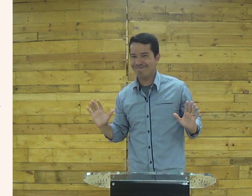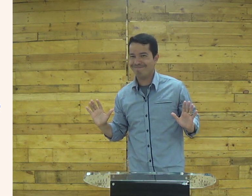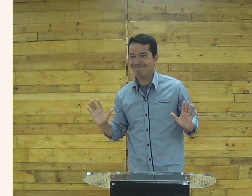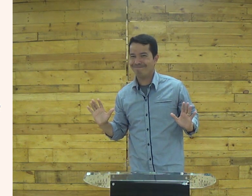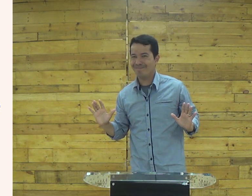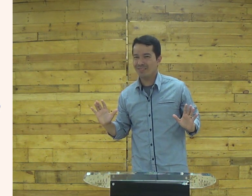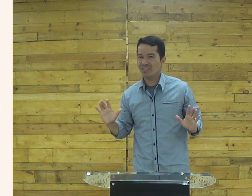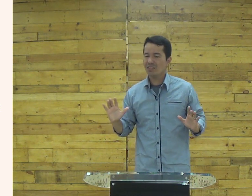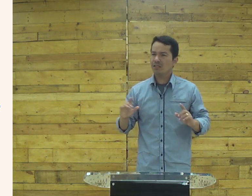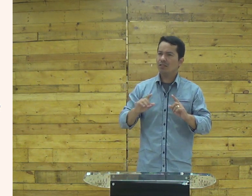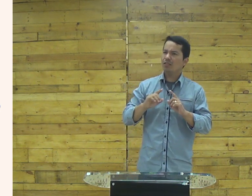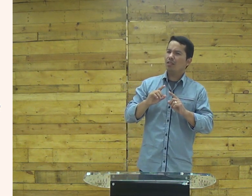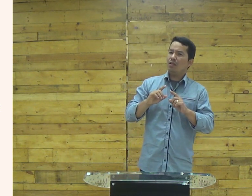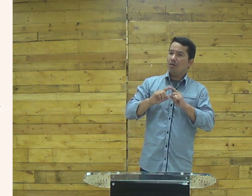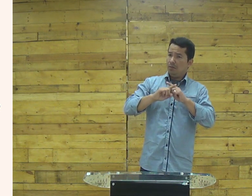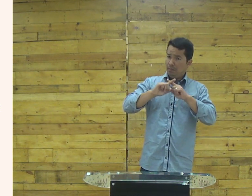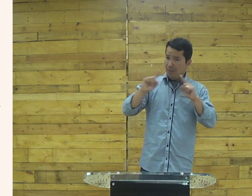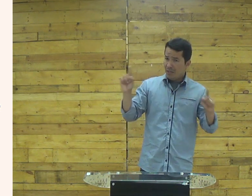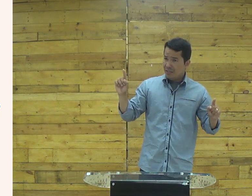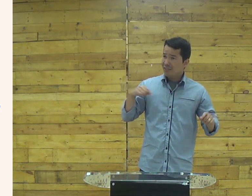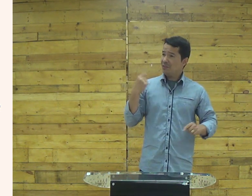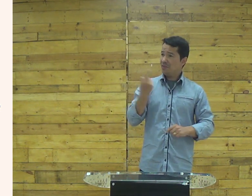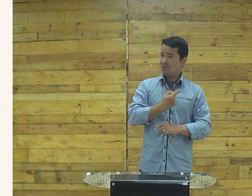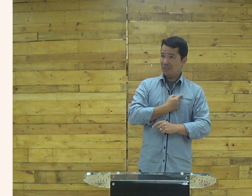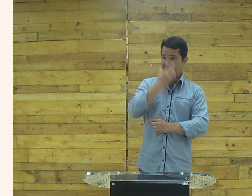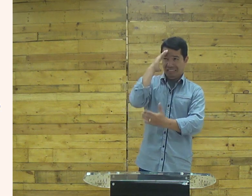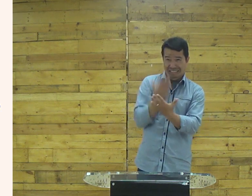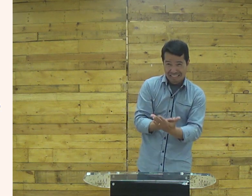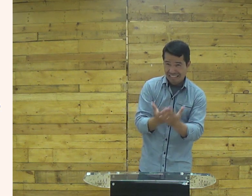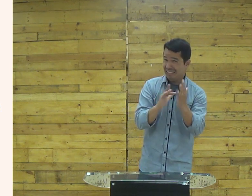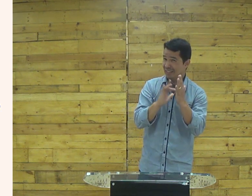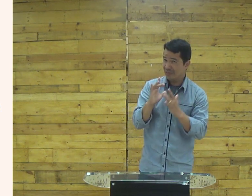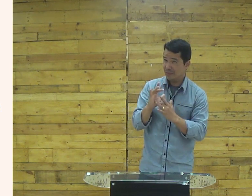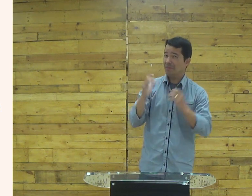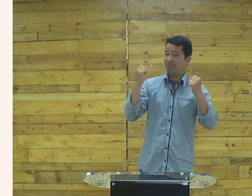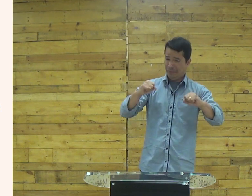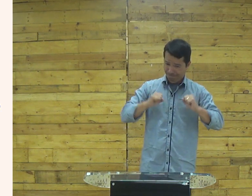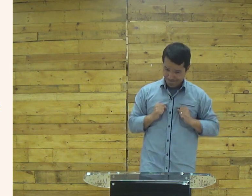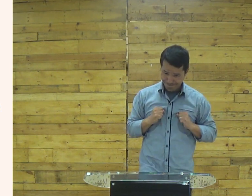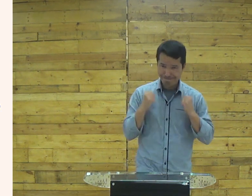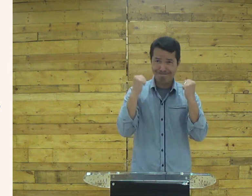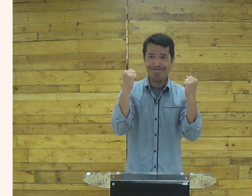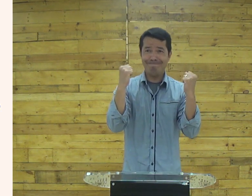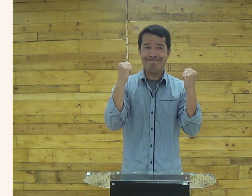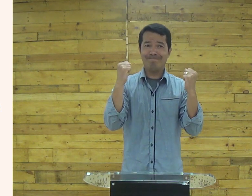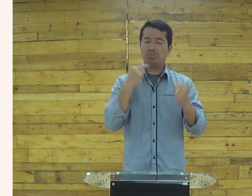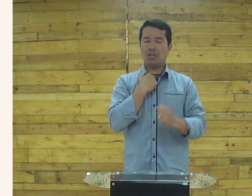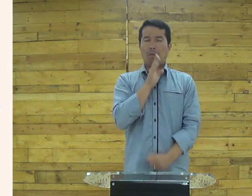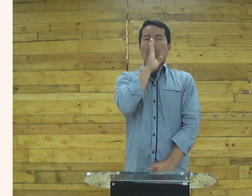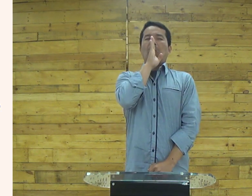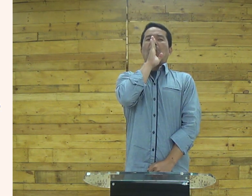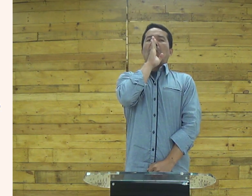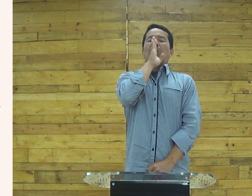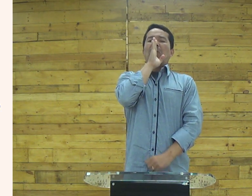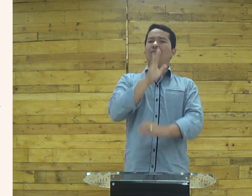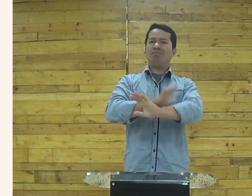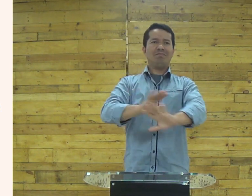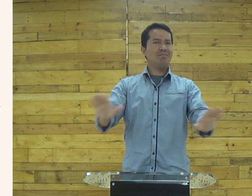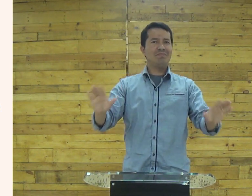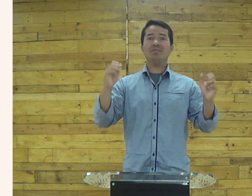usando Libras e mostrar o Evangelho. Mas nós acreditamos em Jesus? Precisamos, então, ter coragem